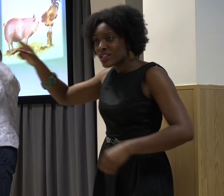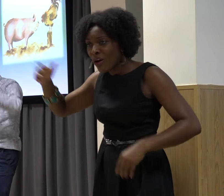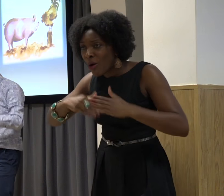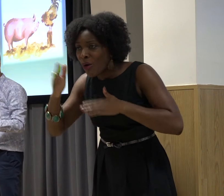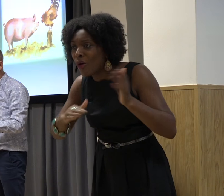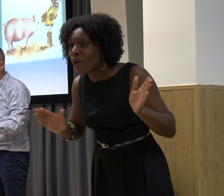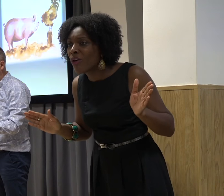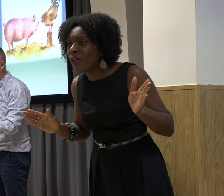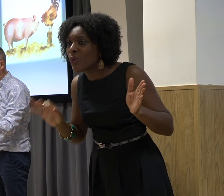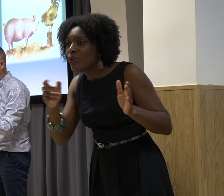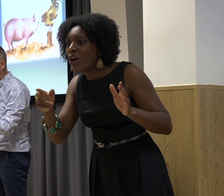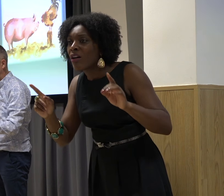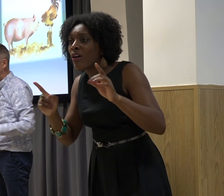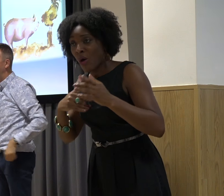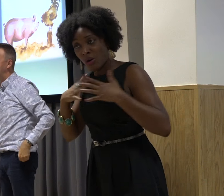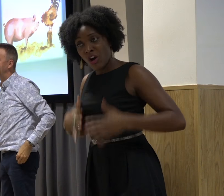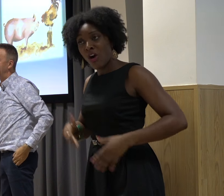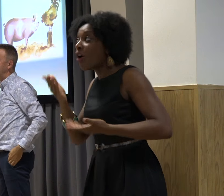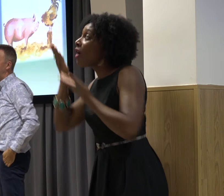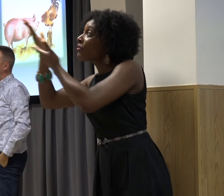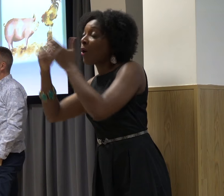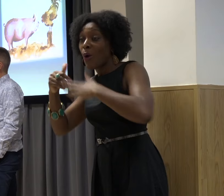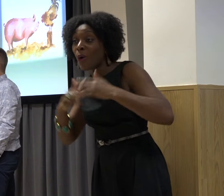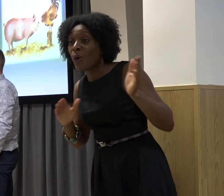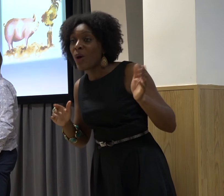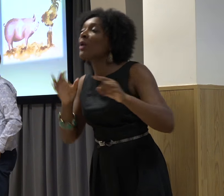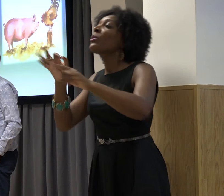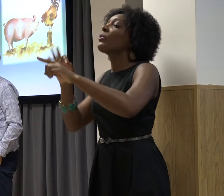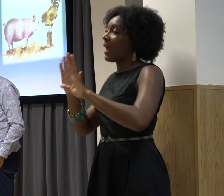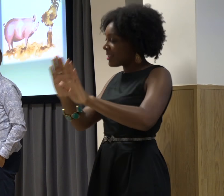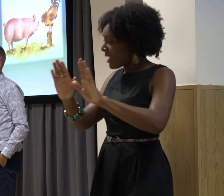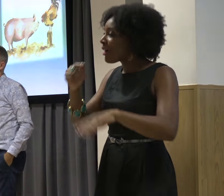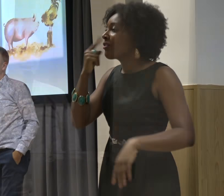On va voir tout à l'heure. C'est facile de le dire à l'église.